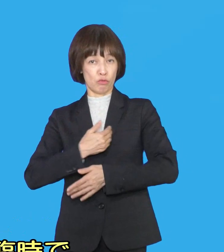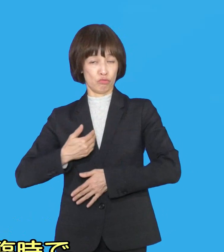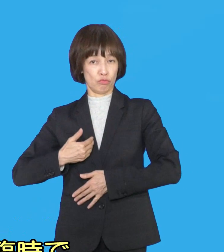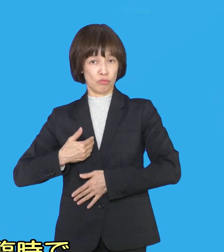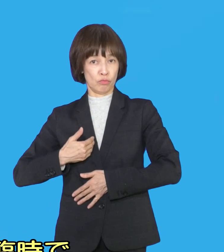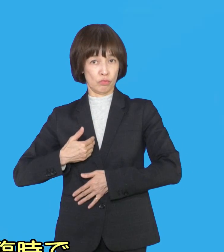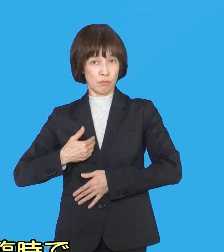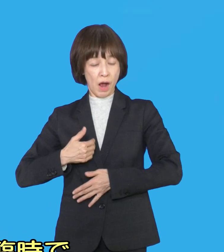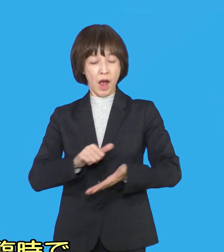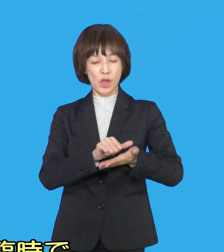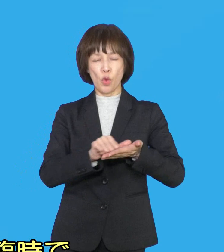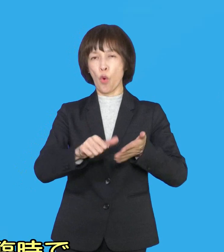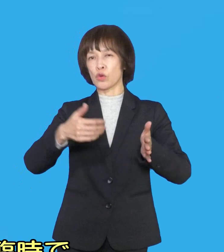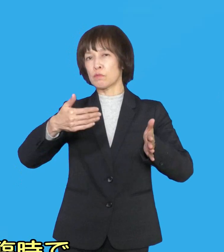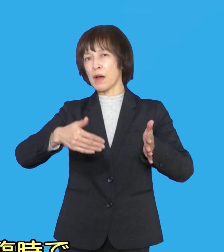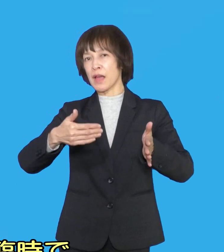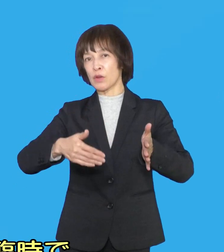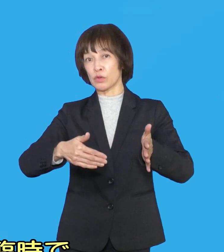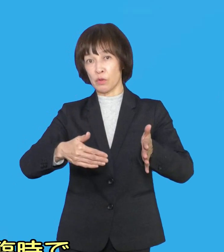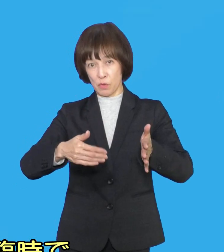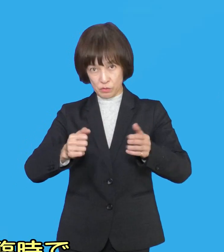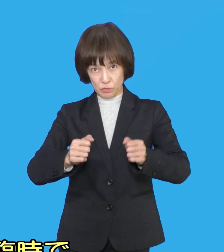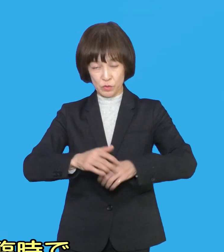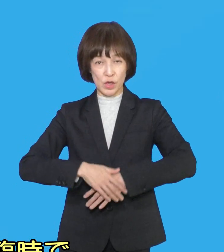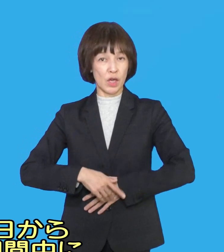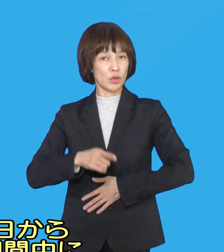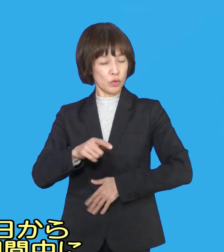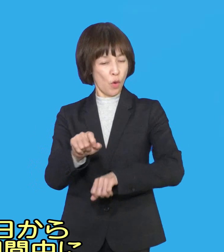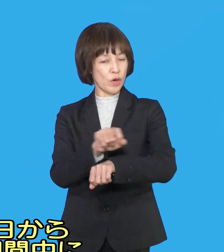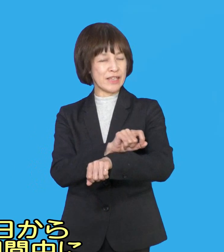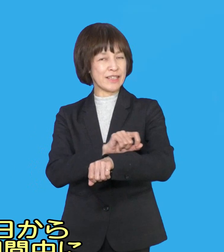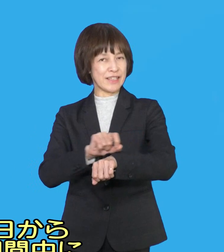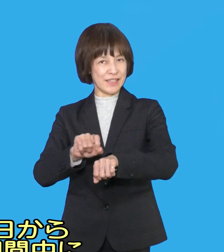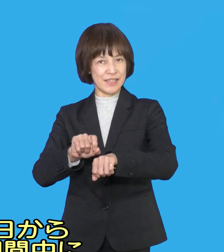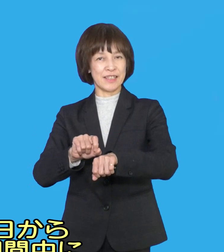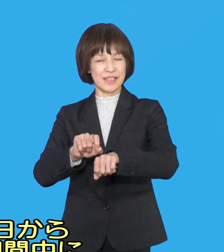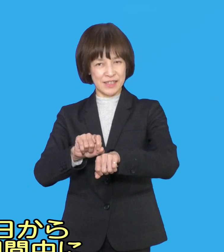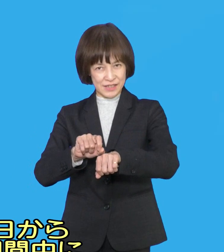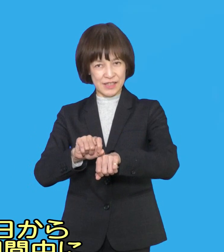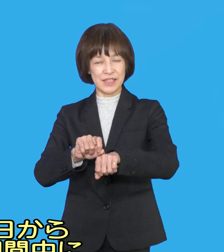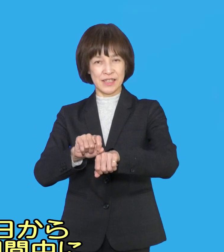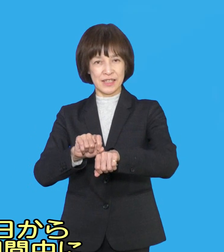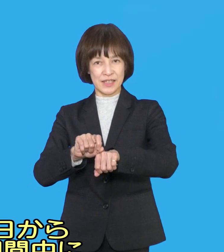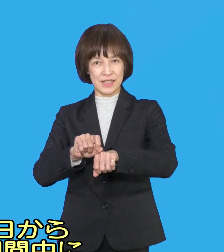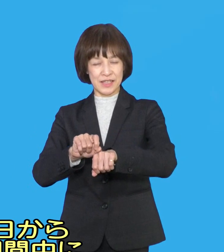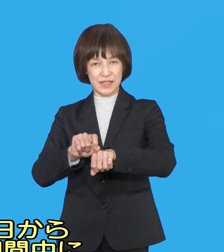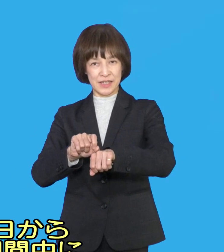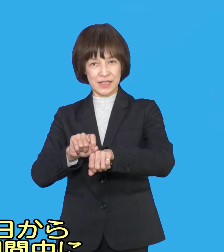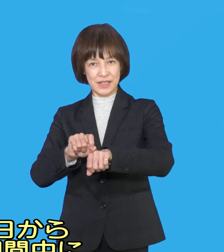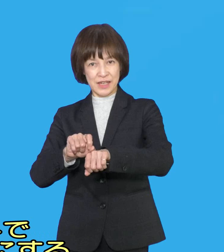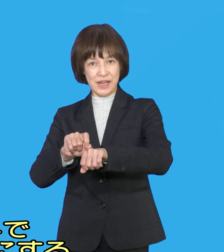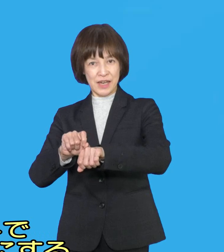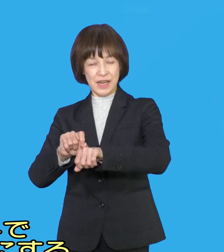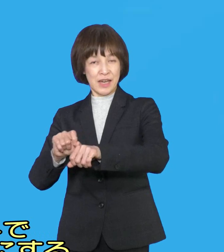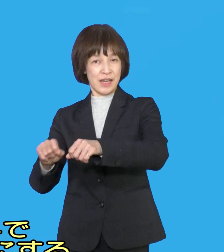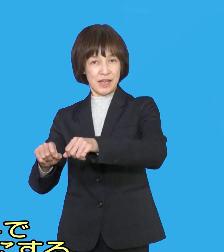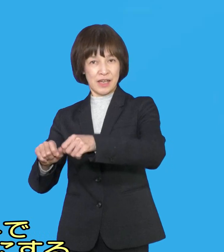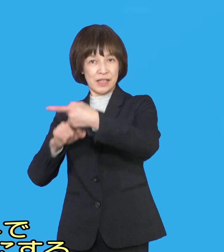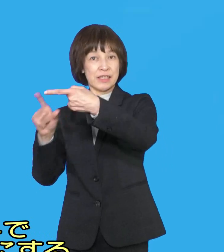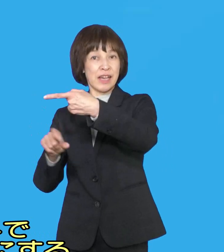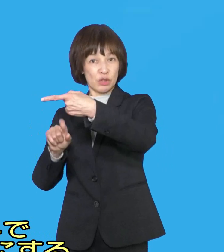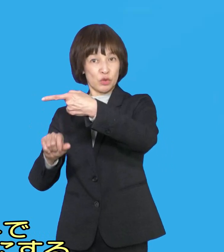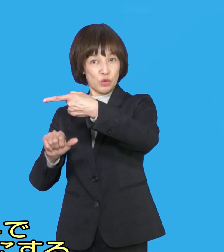でない方、未登録の方にもですね臨時でこの期間、1月15日から緊急事態宣言の期間中に臨時 ID